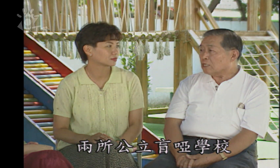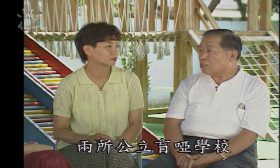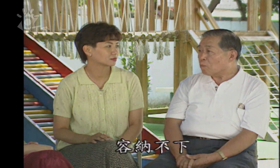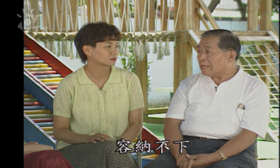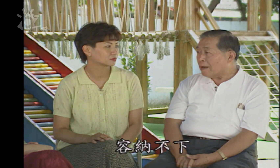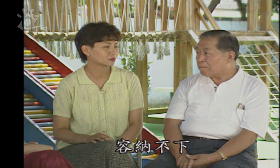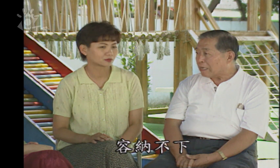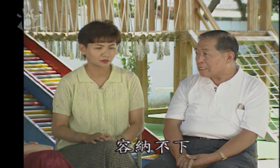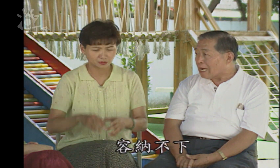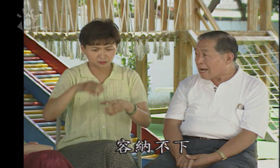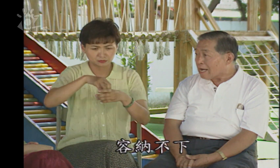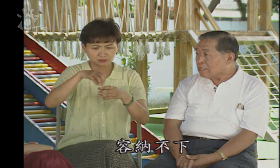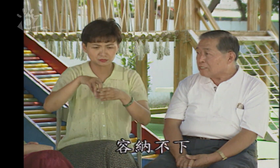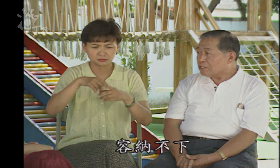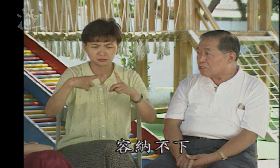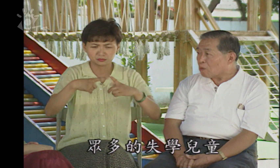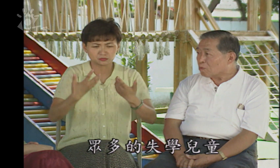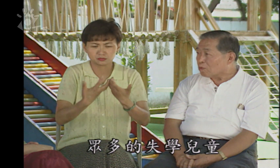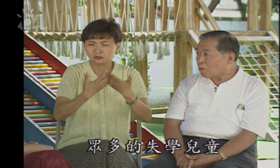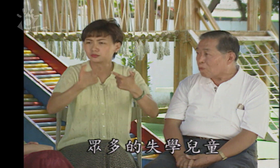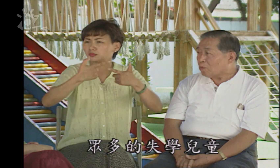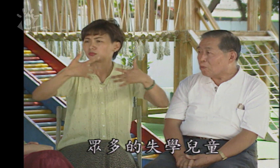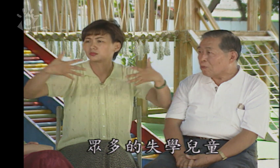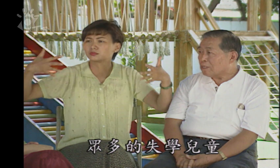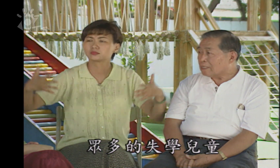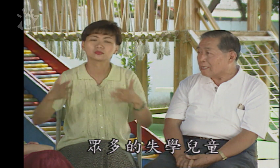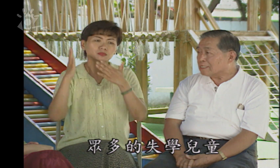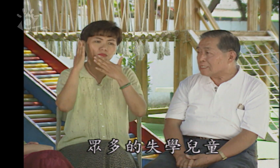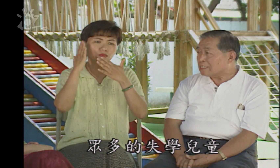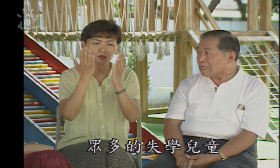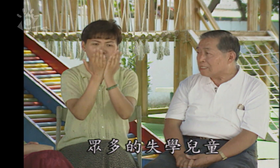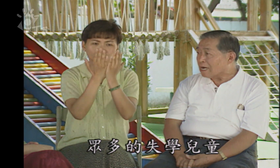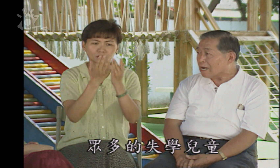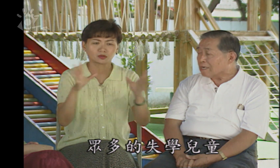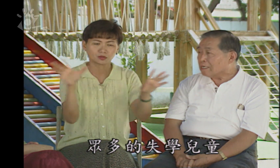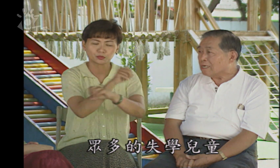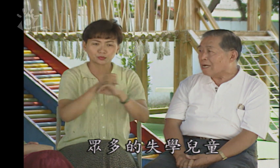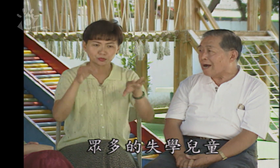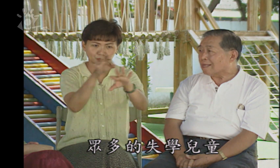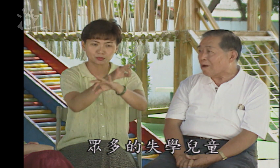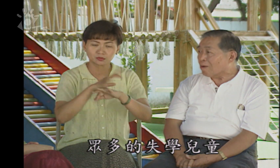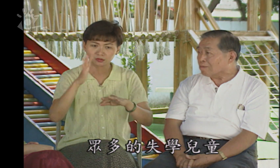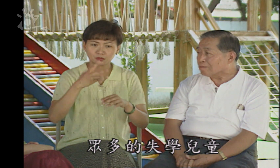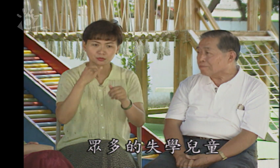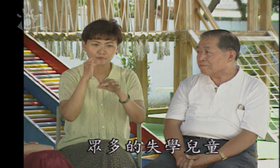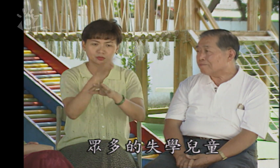容纳不下众多的设校马桶，